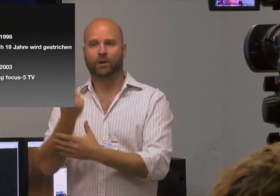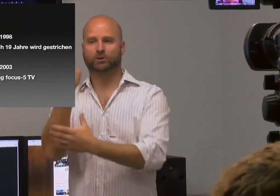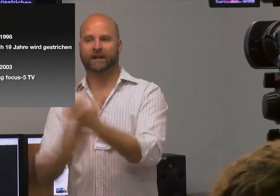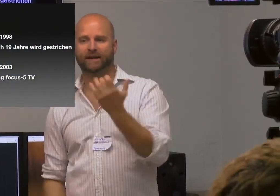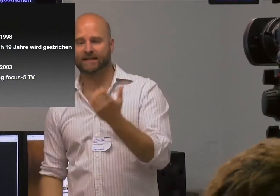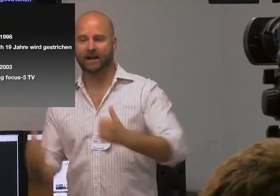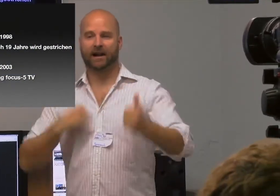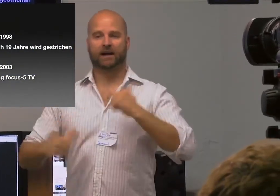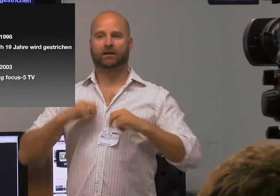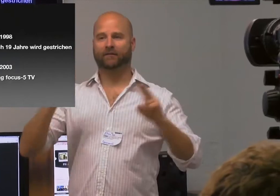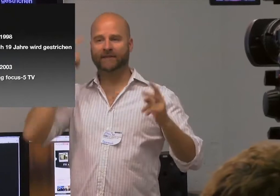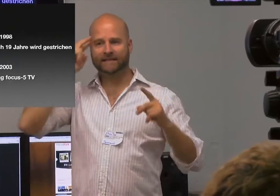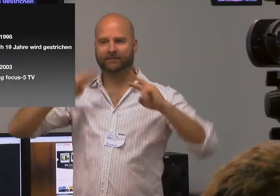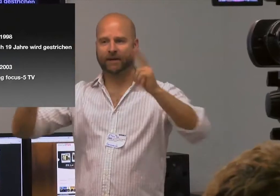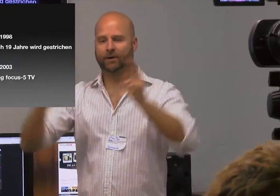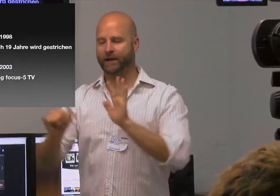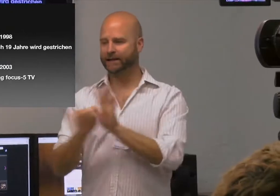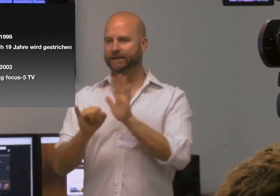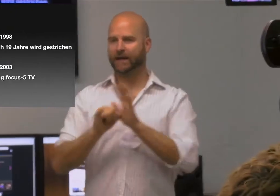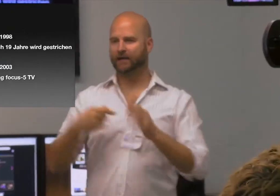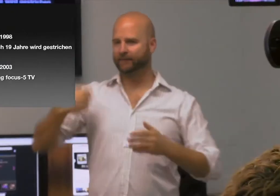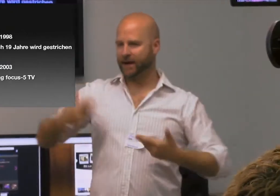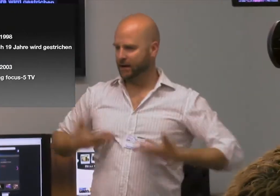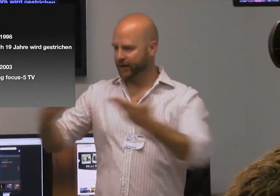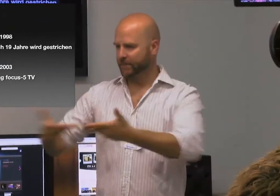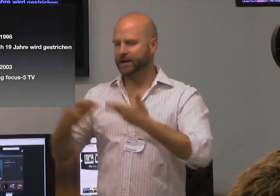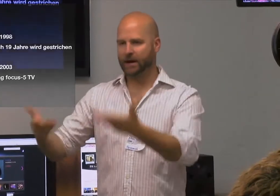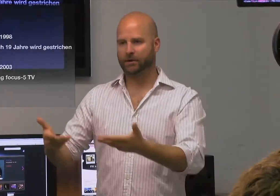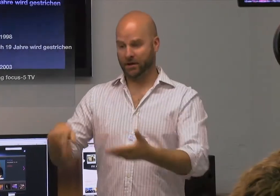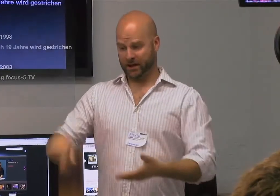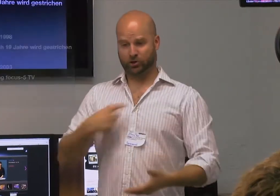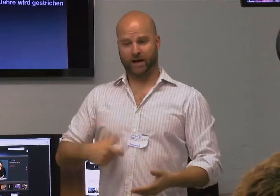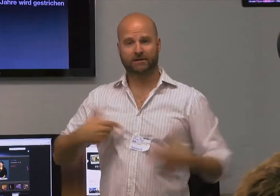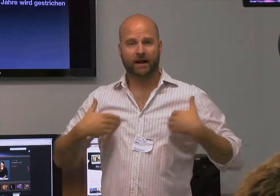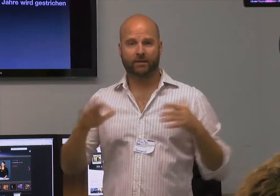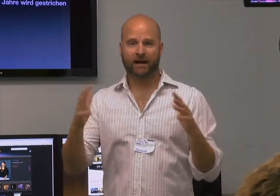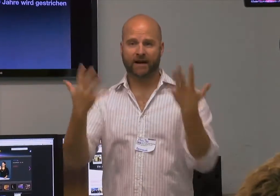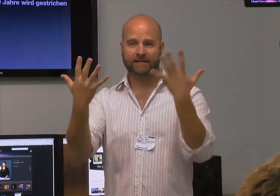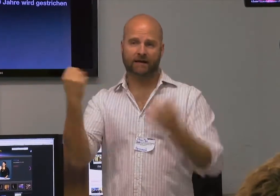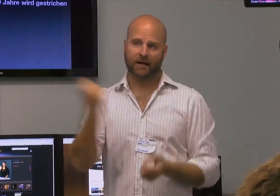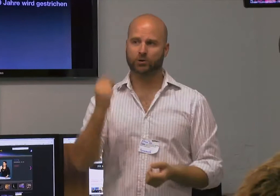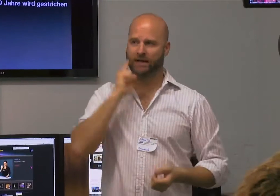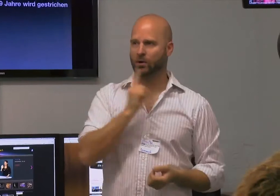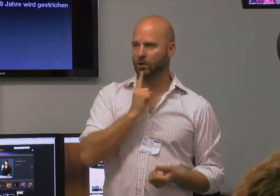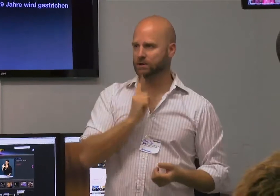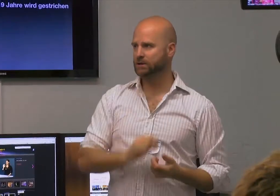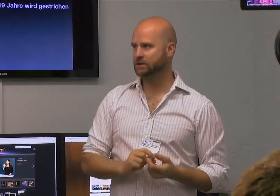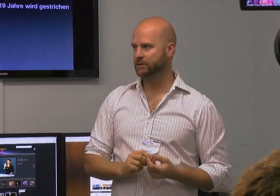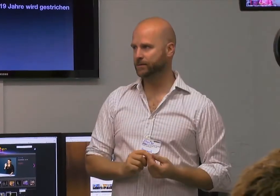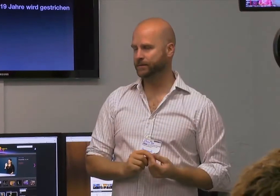Information mehr. Das war dann wirklich ein schlimmes Defizit, auch für unsere Identitätsvermittlung. Also in der Schweiz leben ja